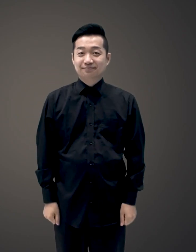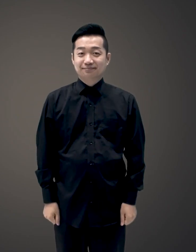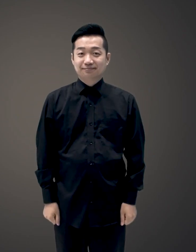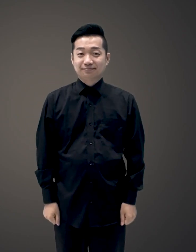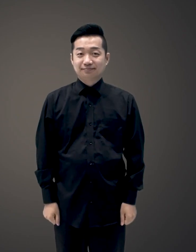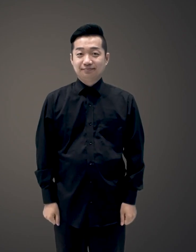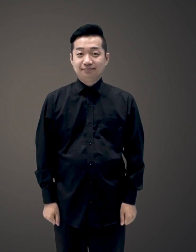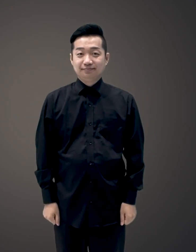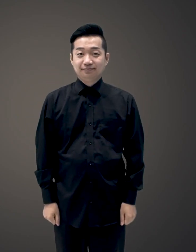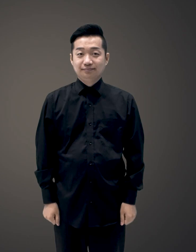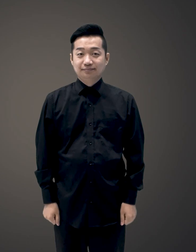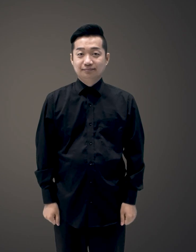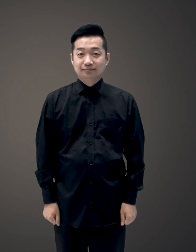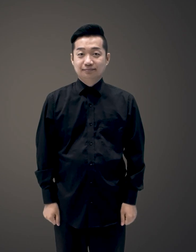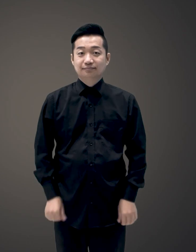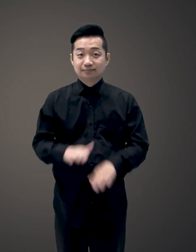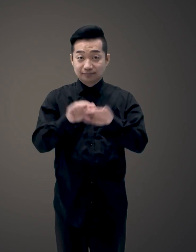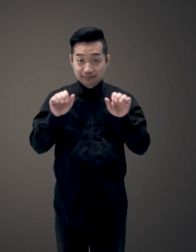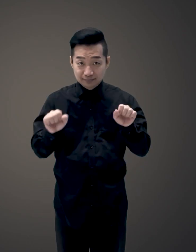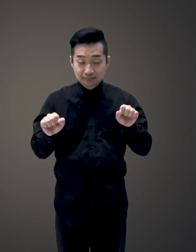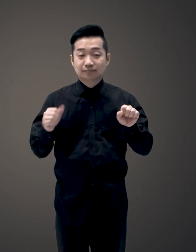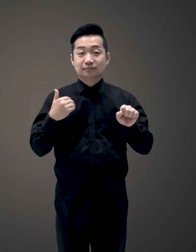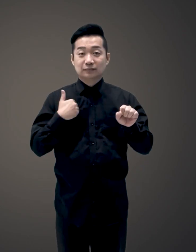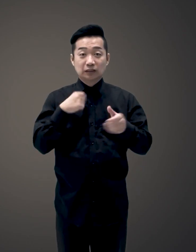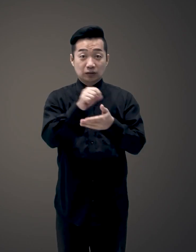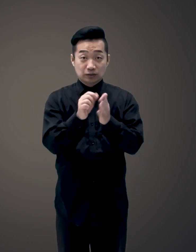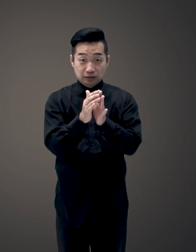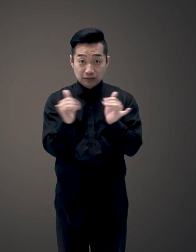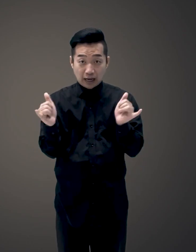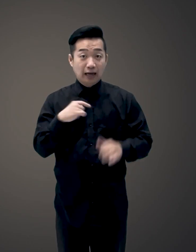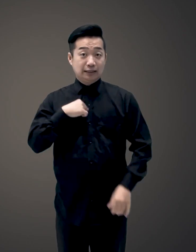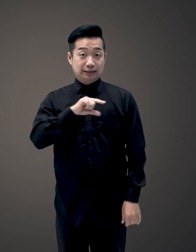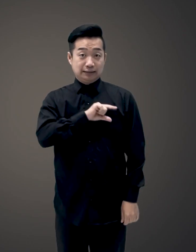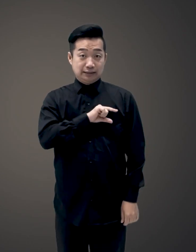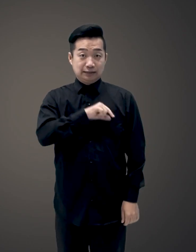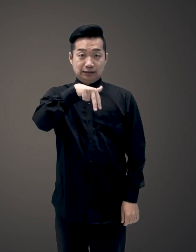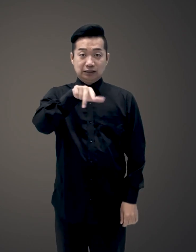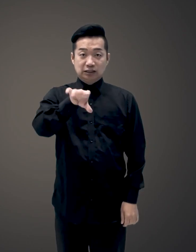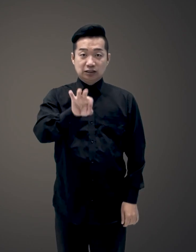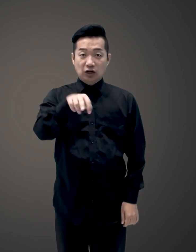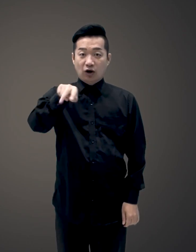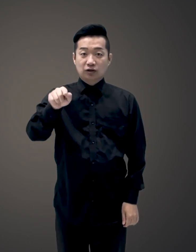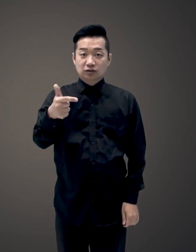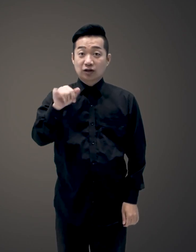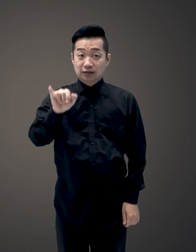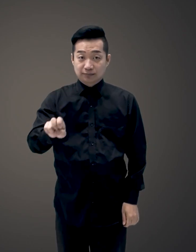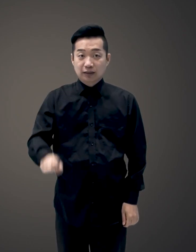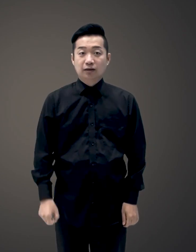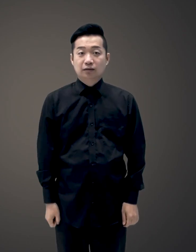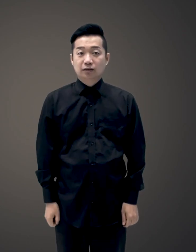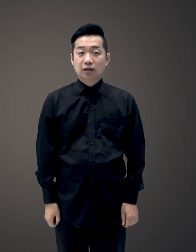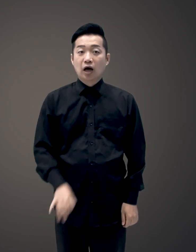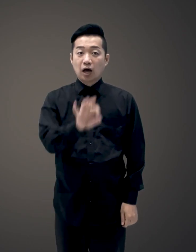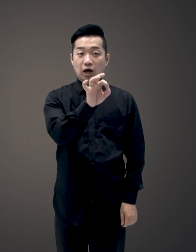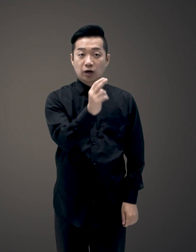부탁드립니다. 네, 안녕하세요. 저는 소설 쓰는 정선임이라고